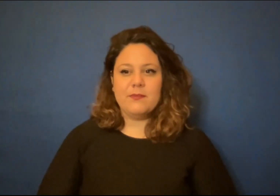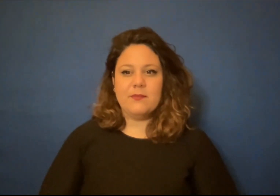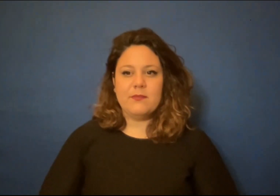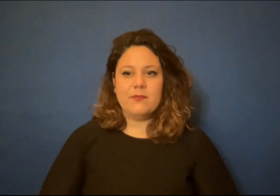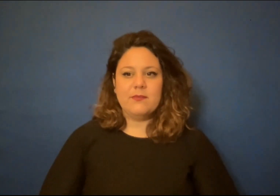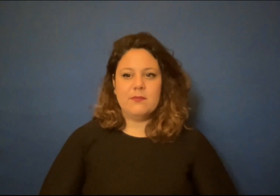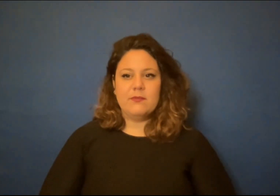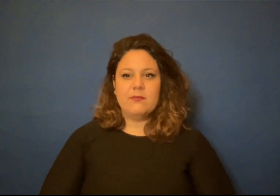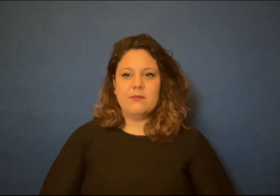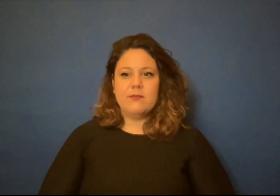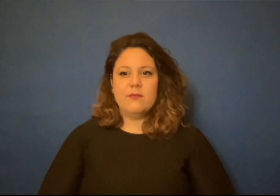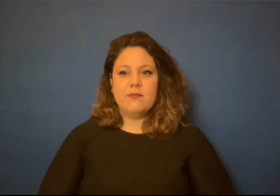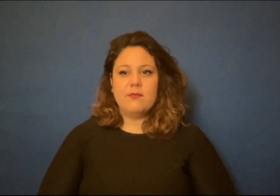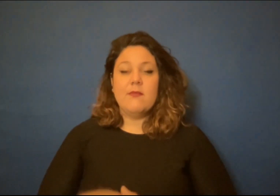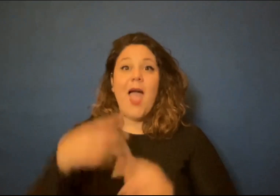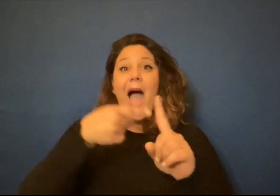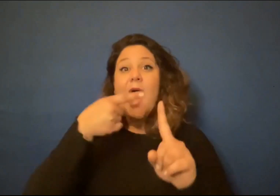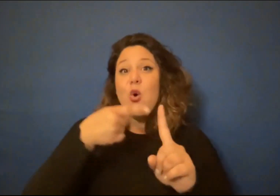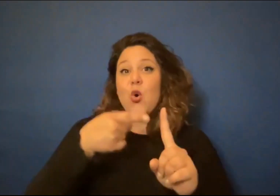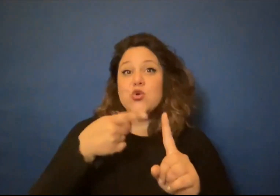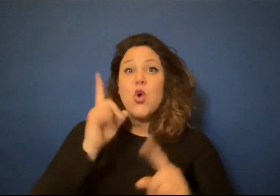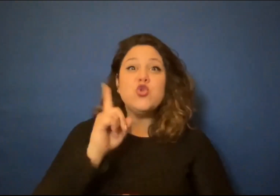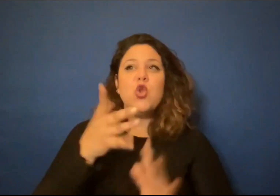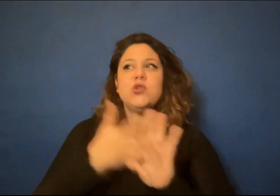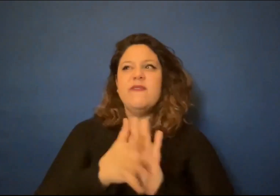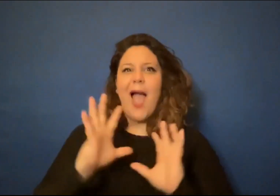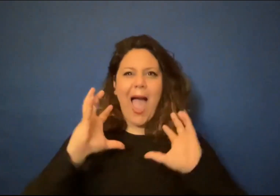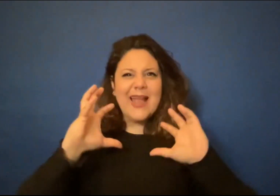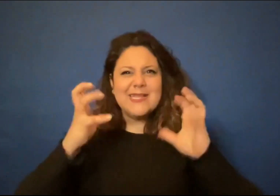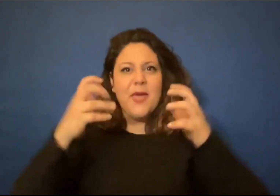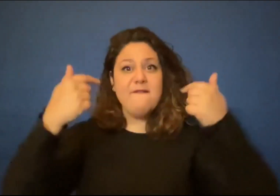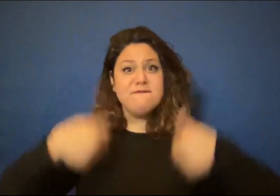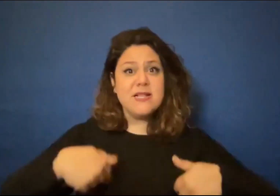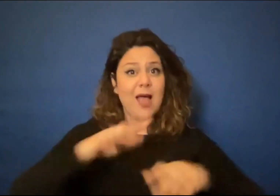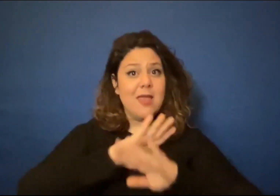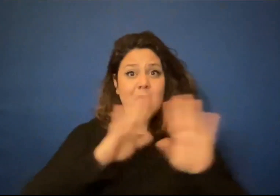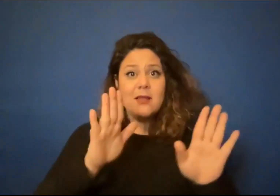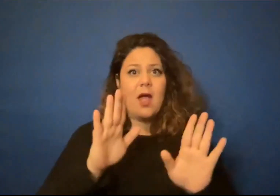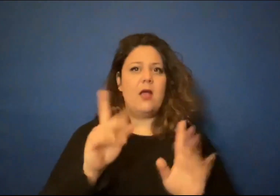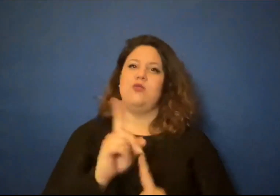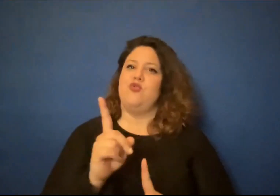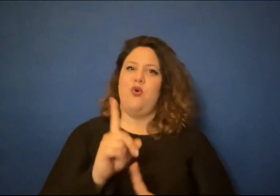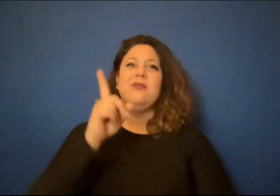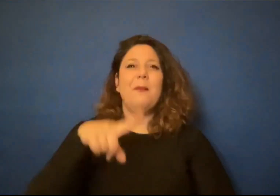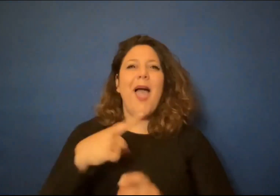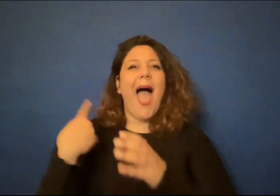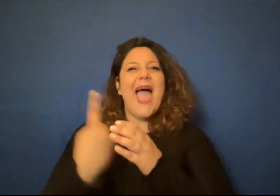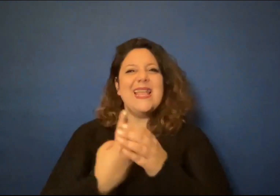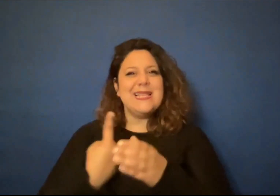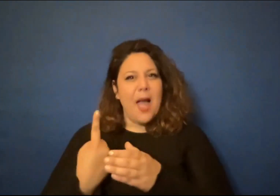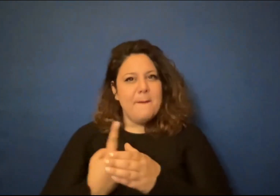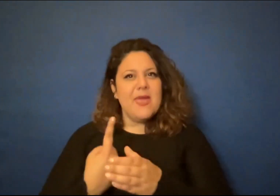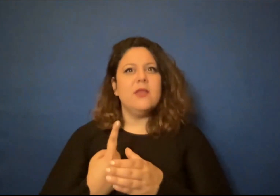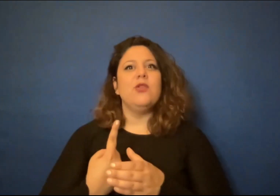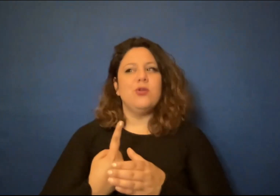propias del acoso. Pero es que el acoso no solo es agresividad física, sino el aislamiento es una parte fundamental del acoso, por